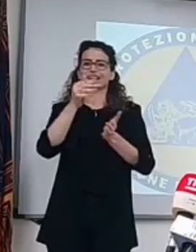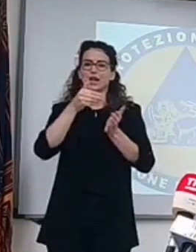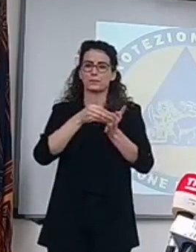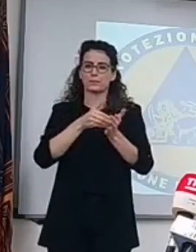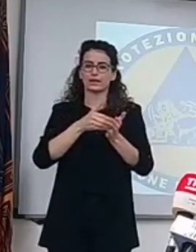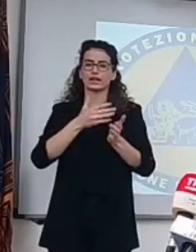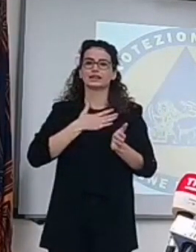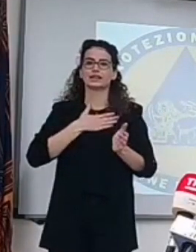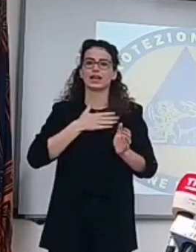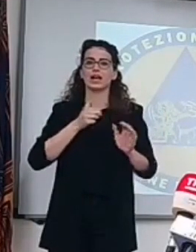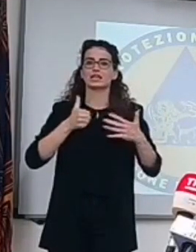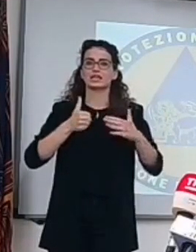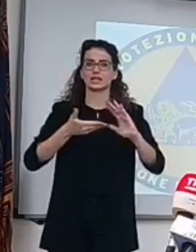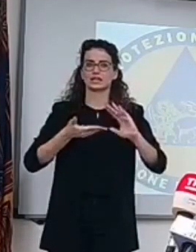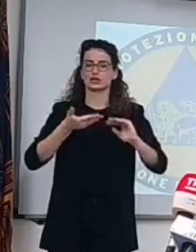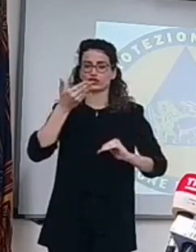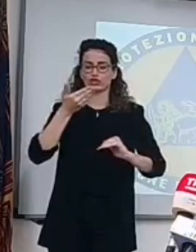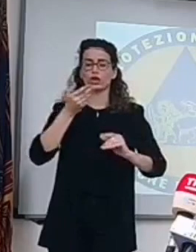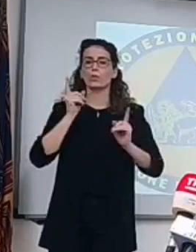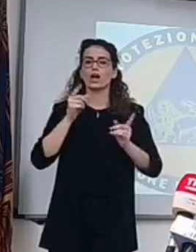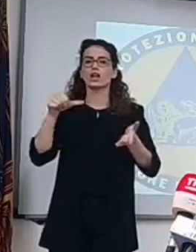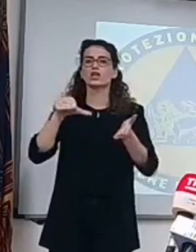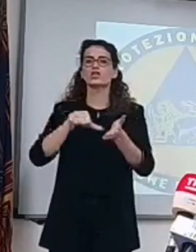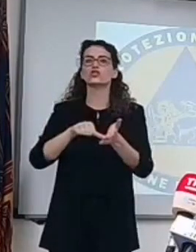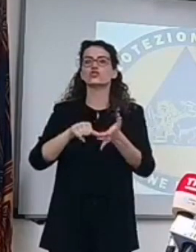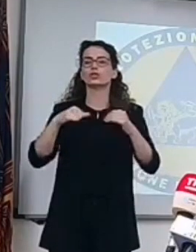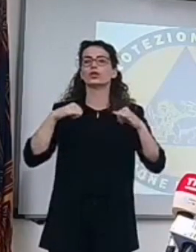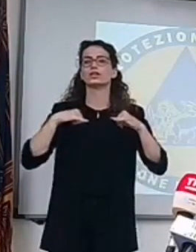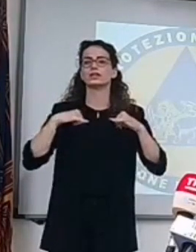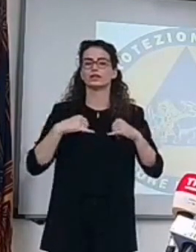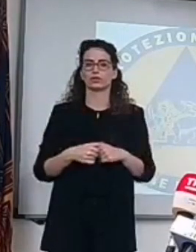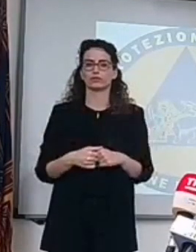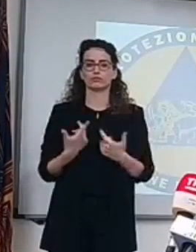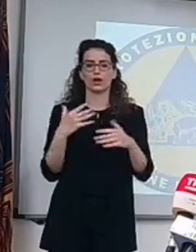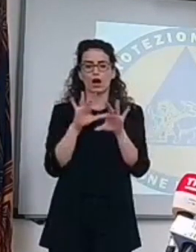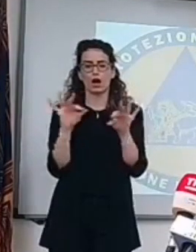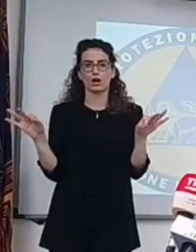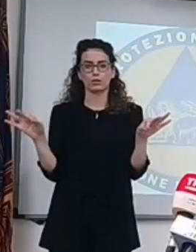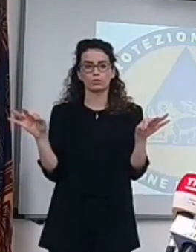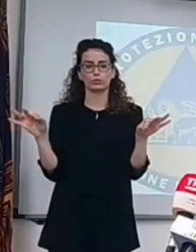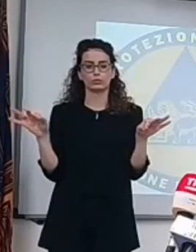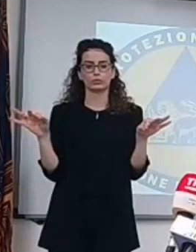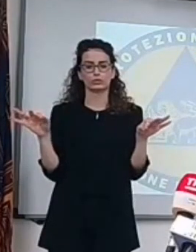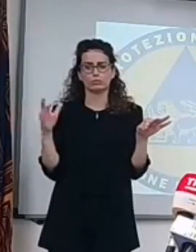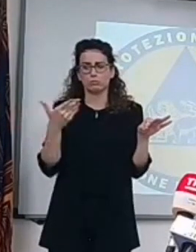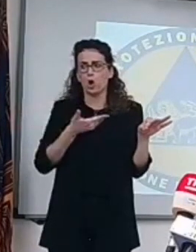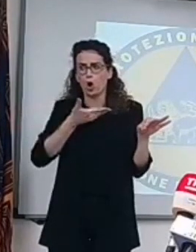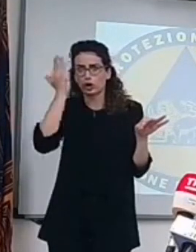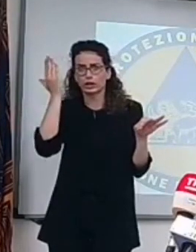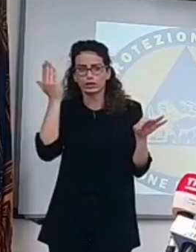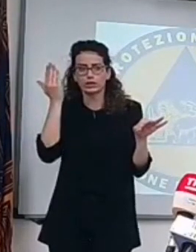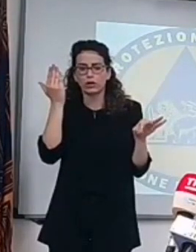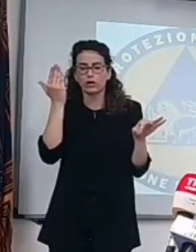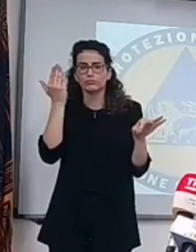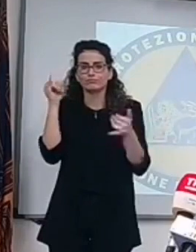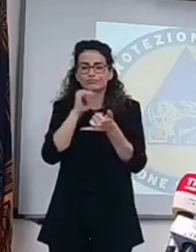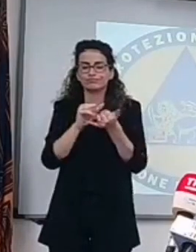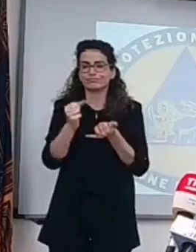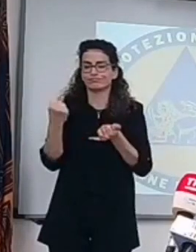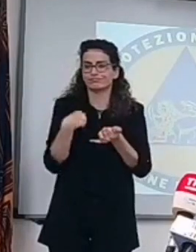più di 16 anni che sono i centri estivi i ragazzi che peraltro alcuni molto onestamente mi hanno anche scritto